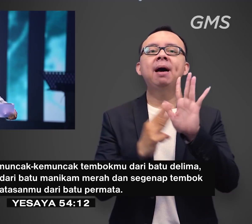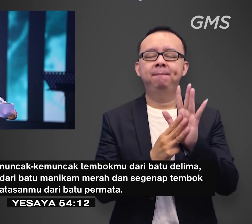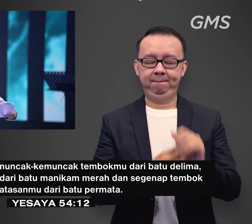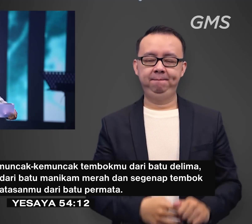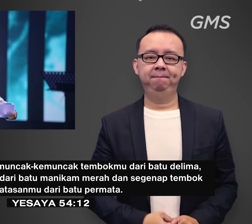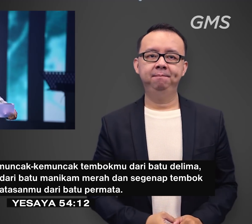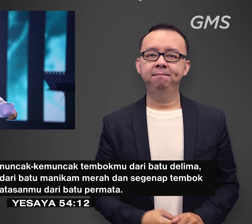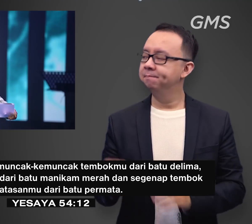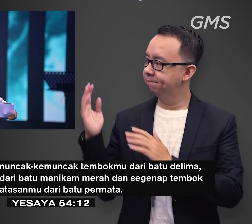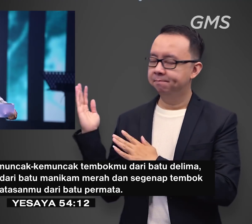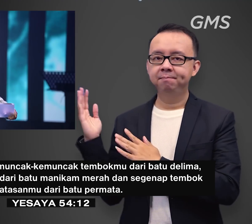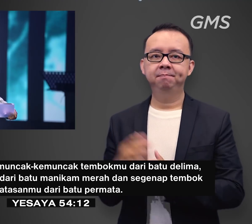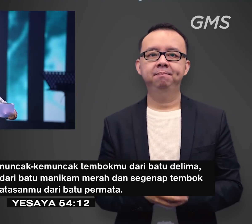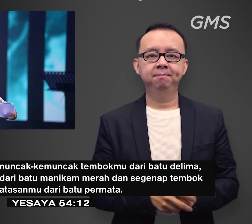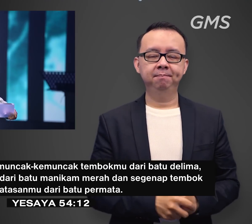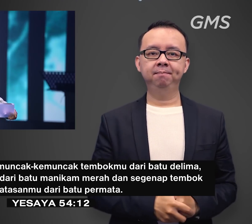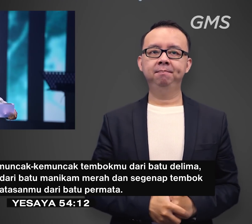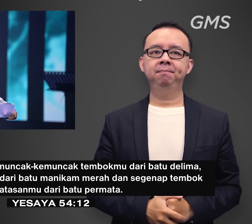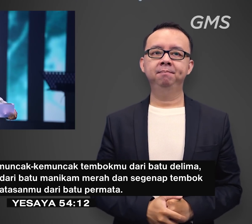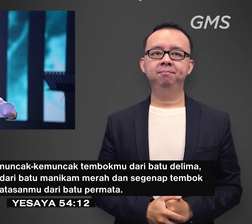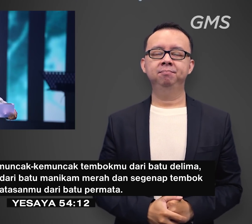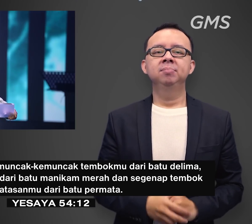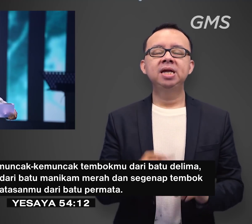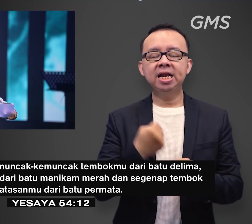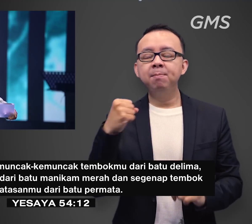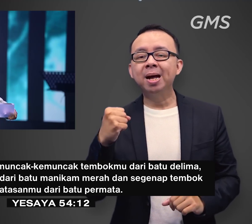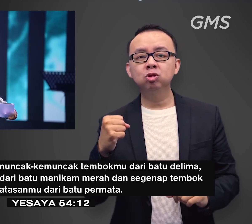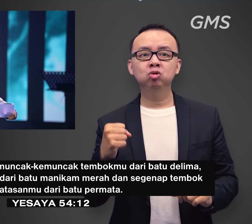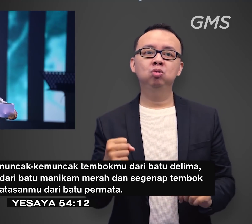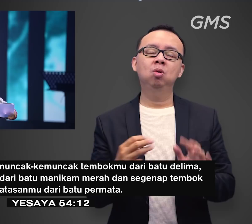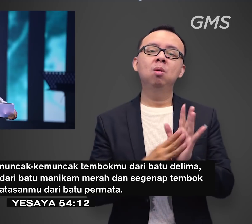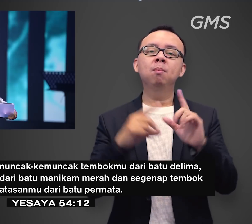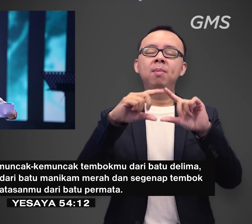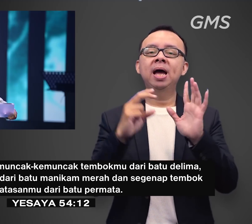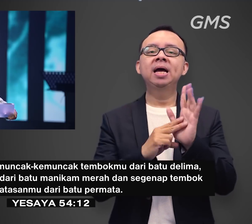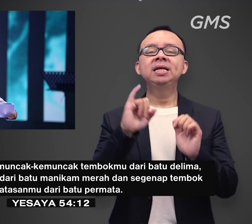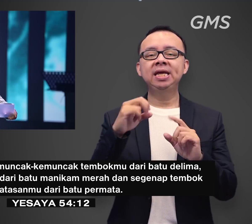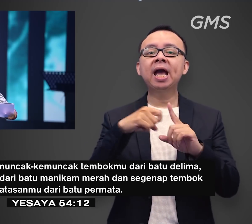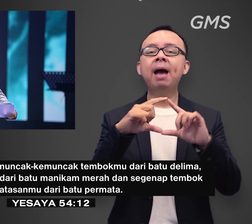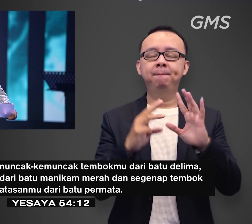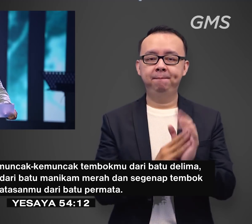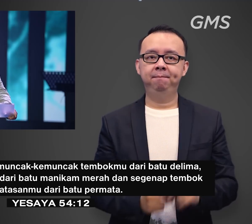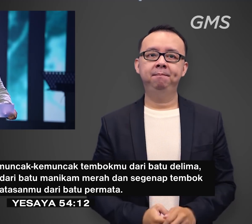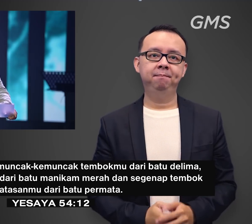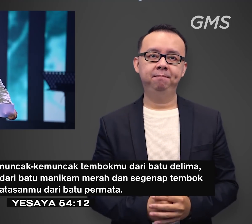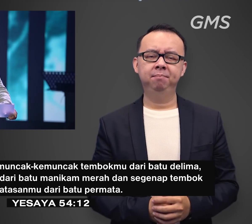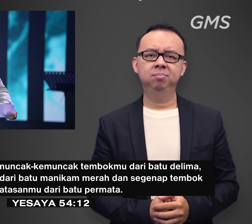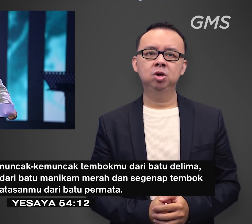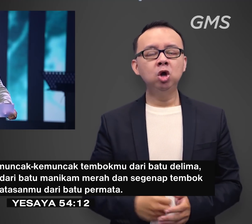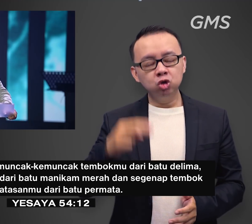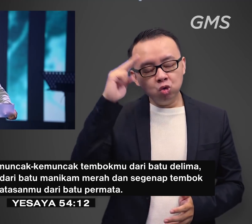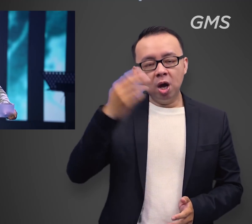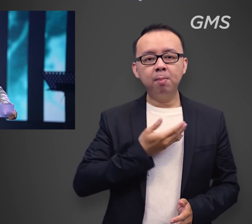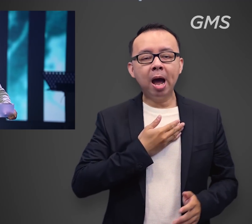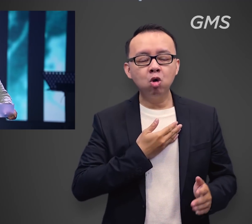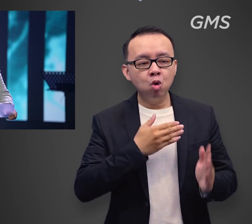delima, pintu-pintu gerbangmu dari batu manikam merah dan segenap tembok perbatasan dari batu permata. Tuhan ingin membangun